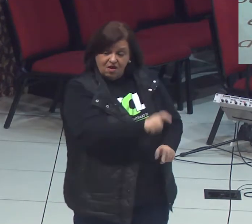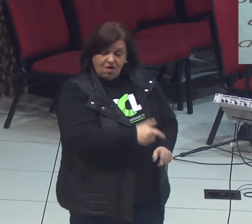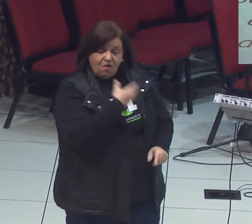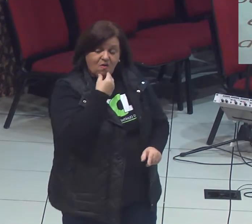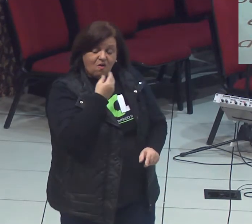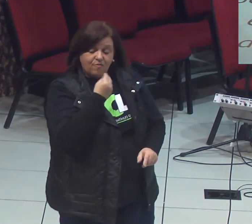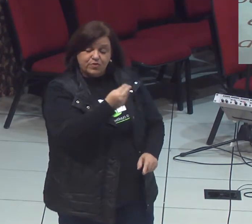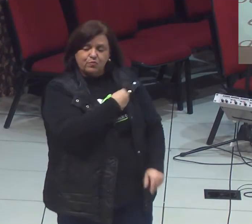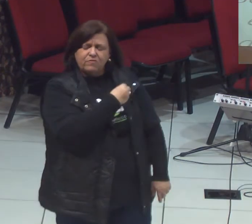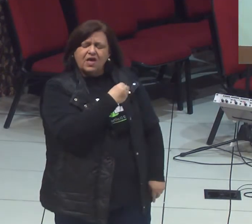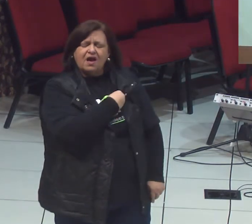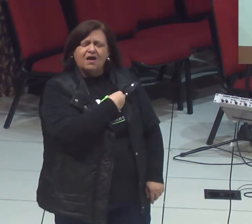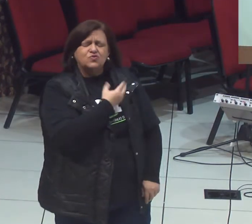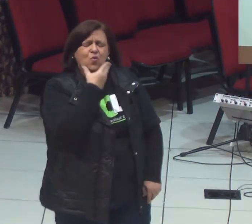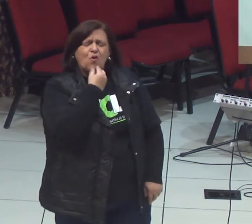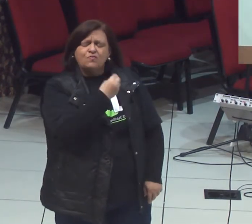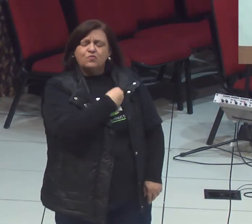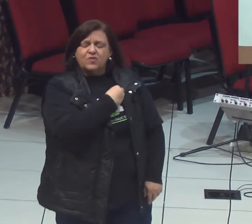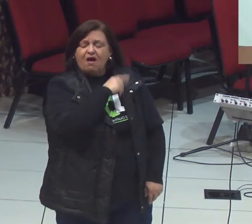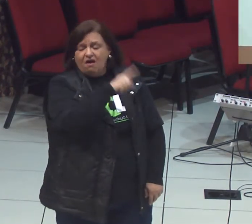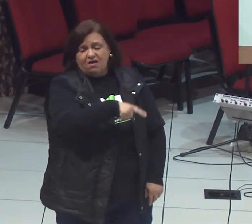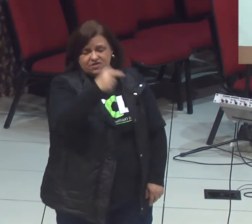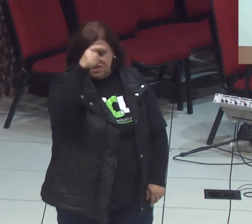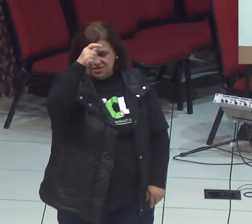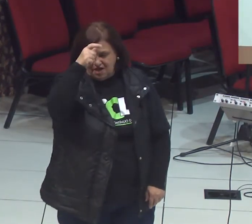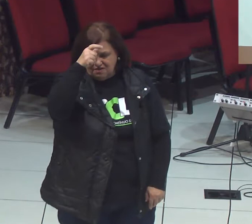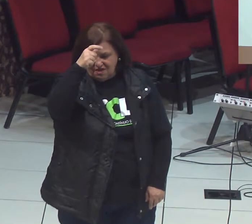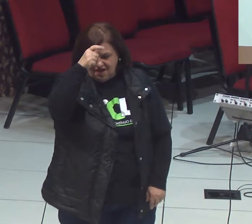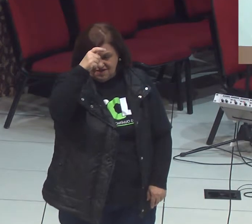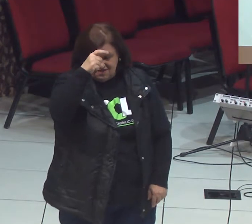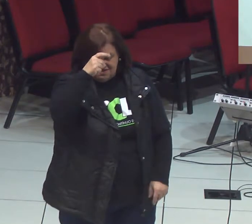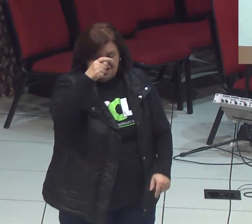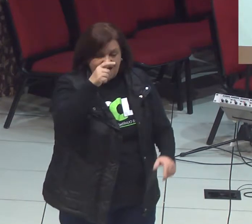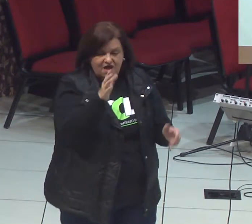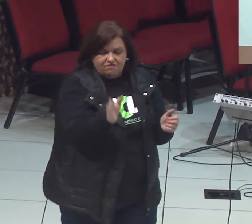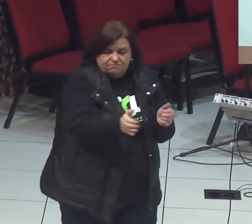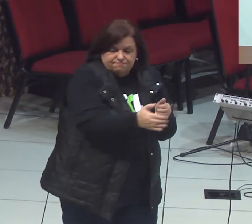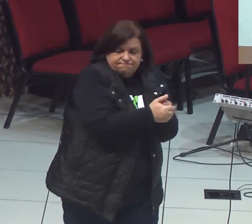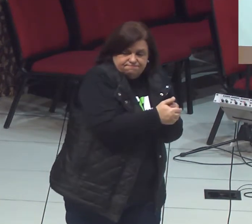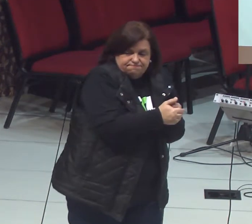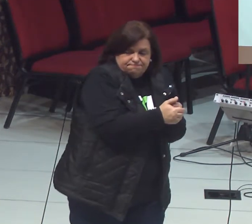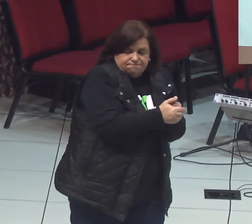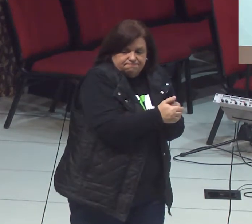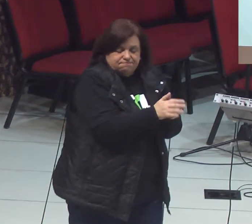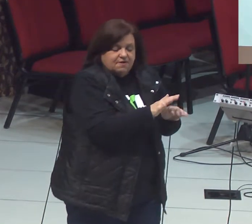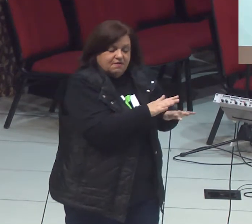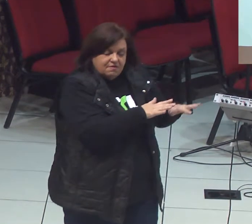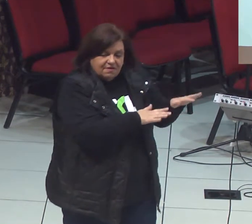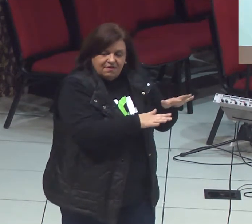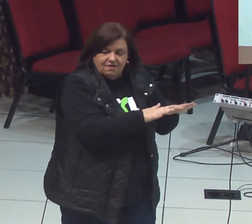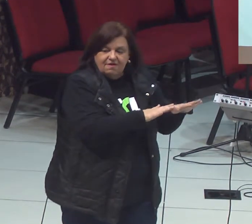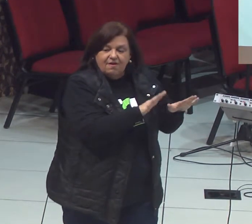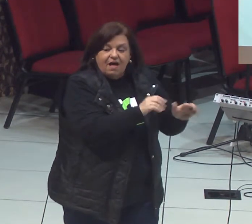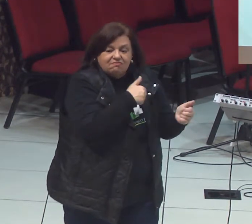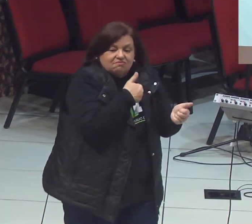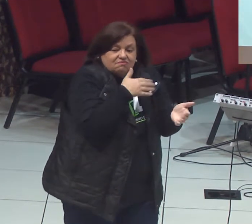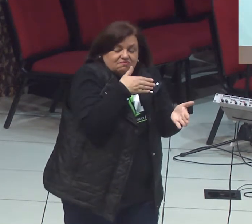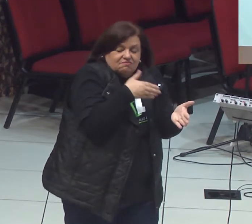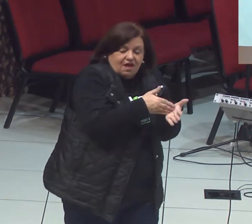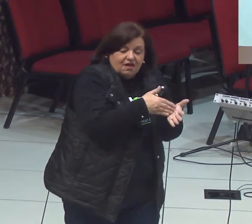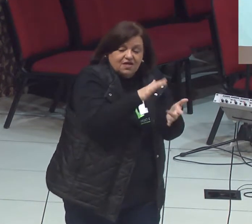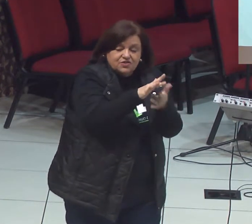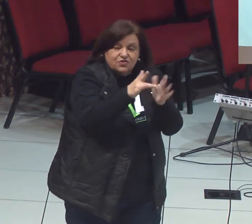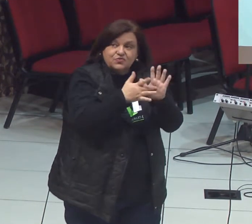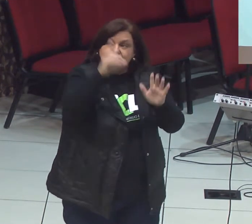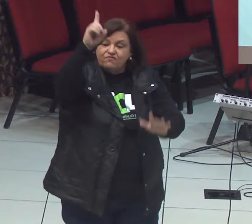não poderá se manifestar ou ser revelado até que Jesus venha para buscar, com esse objetivo, a